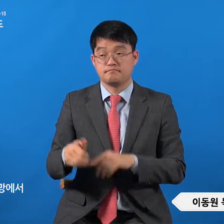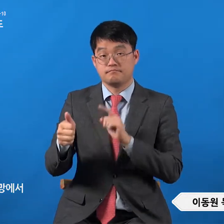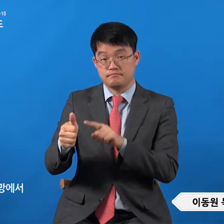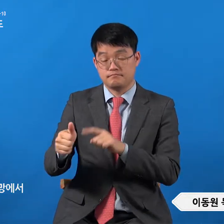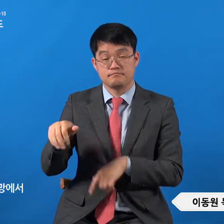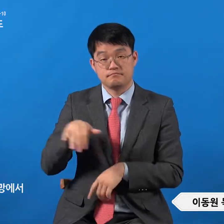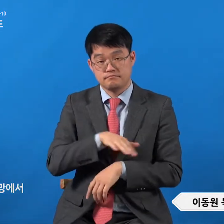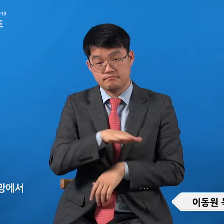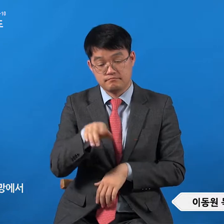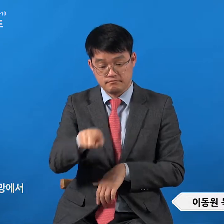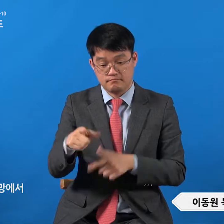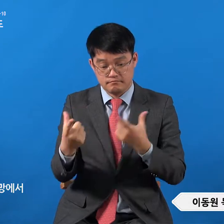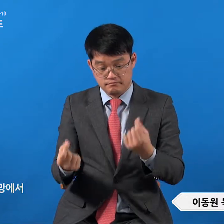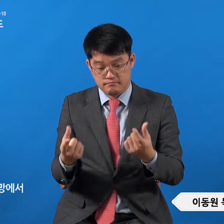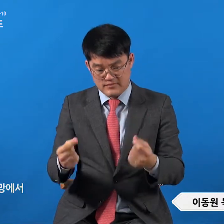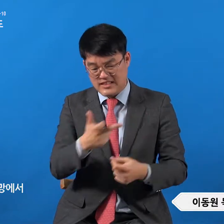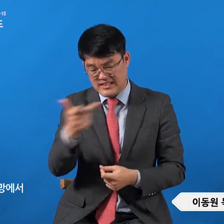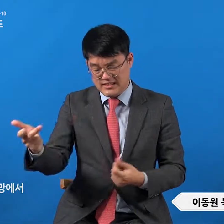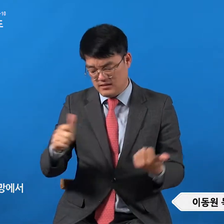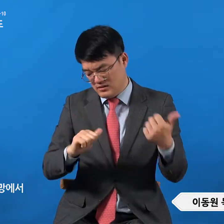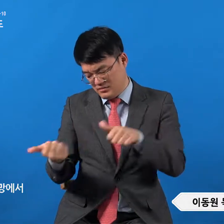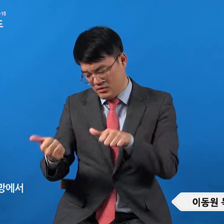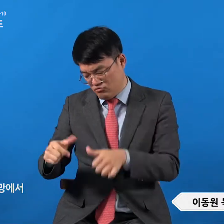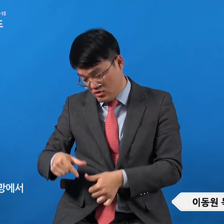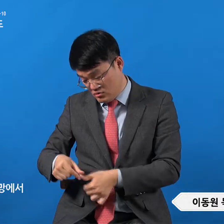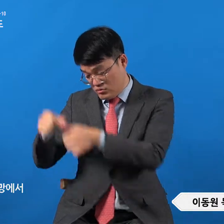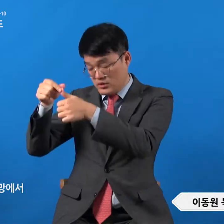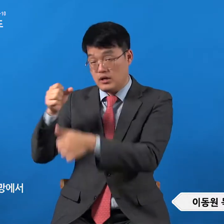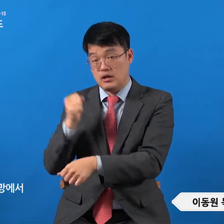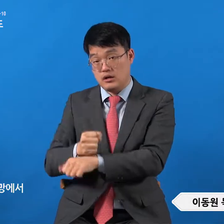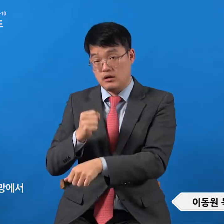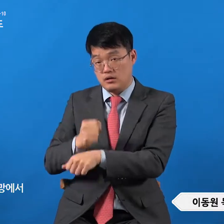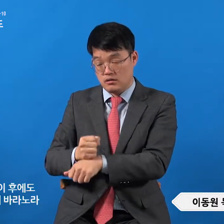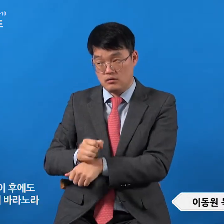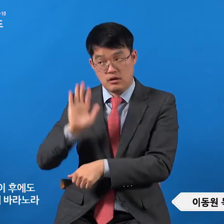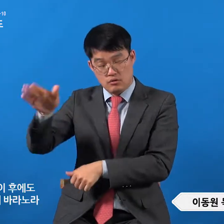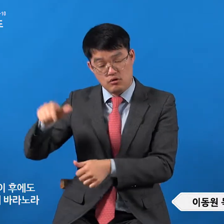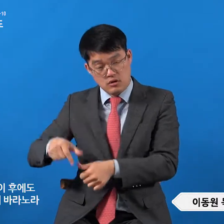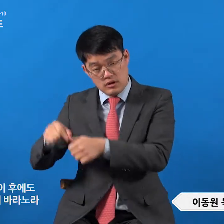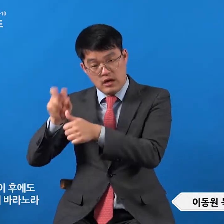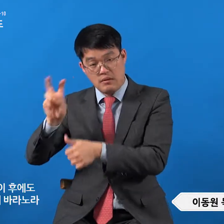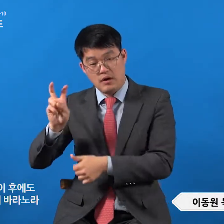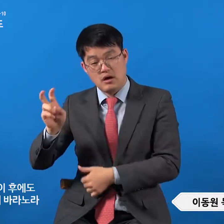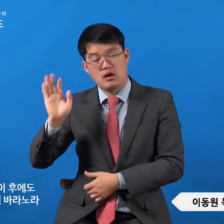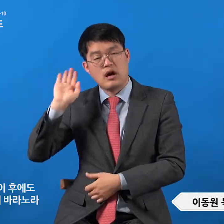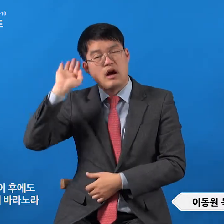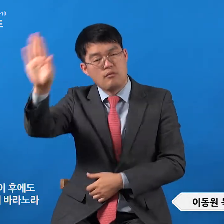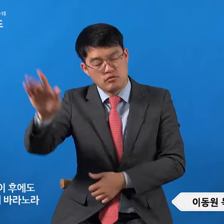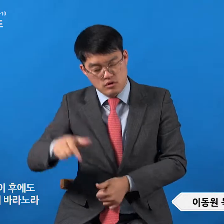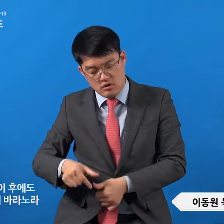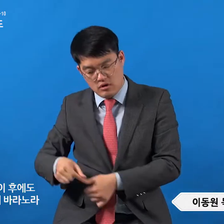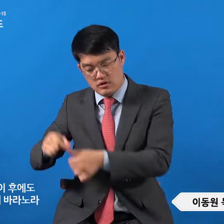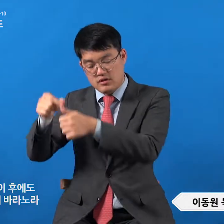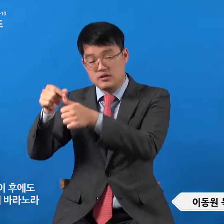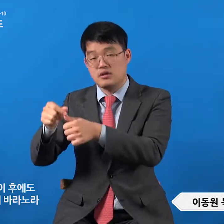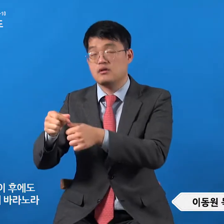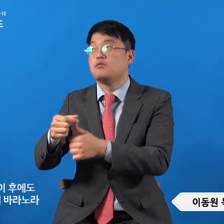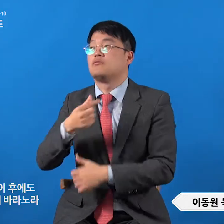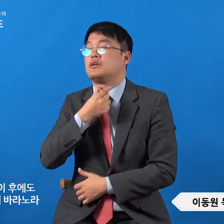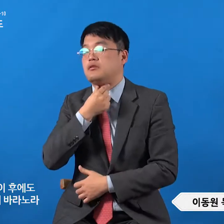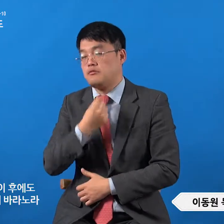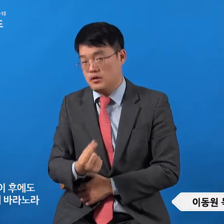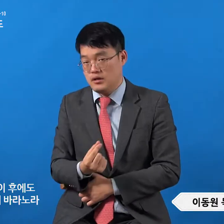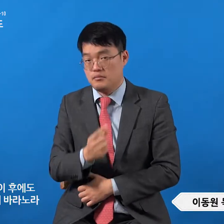그가 이같이 큰 사망에서 우리를 건지셨고 또한 건지실 것이며 이후에도 건지시기를